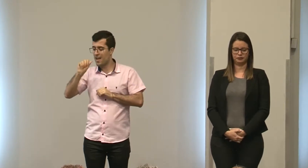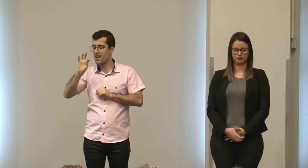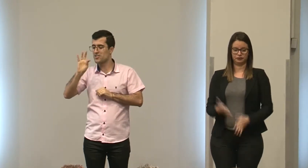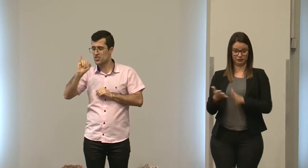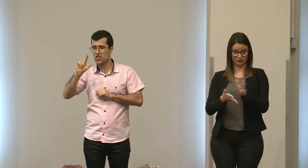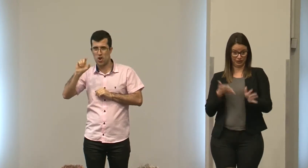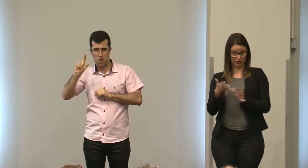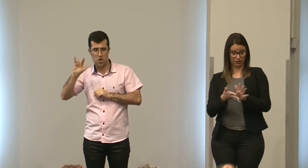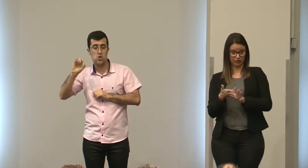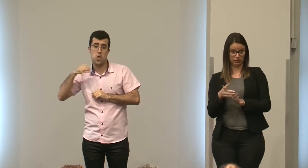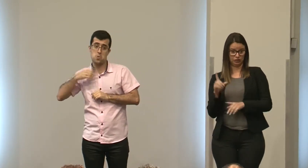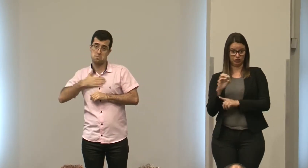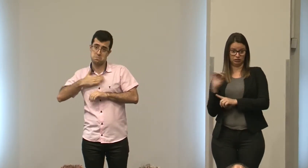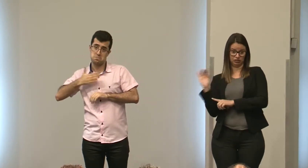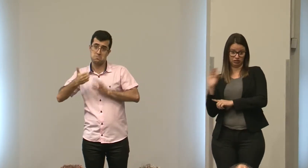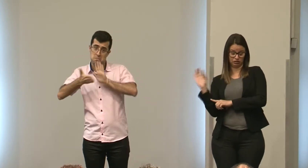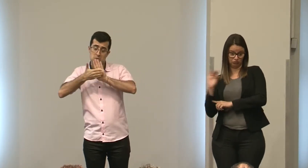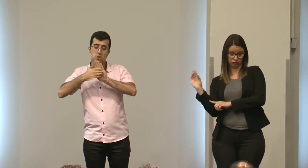datilologia.